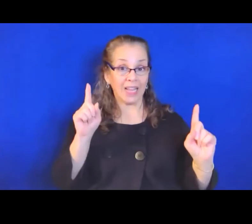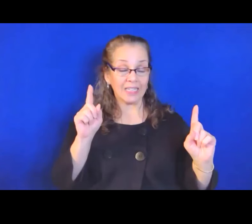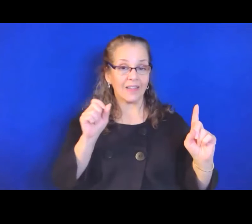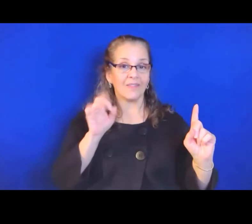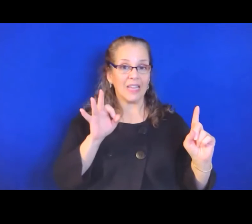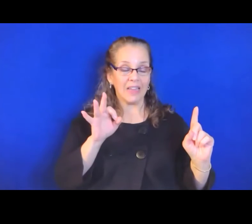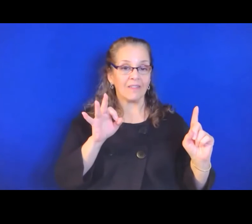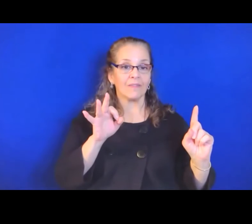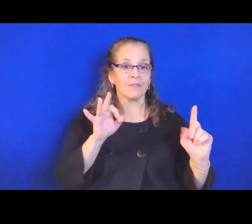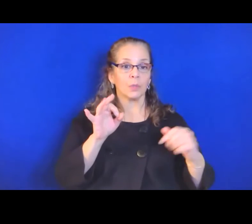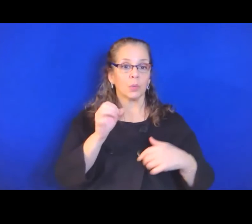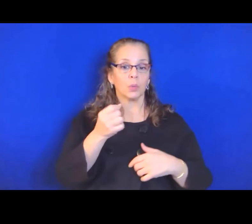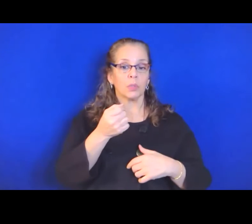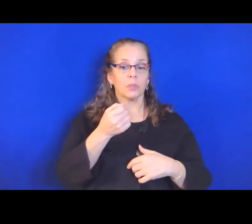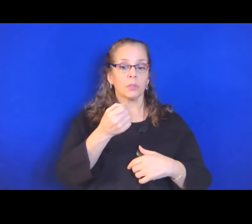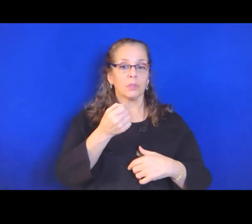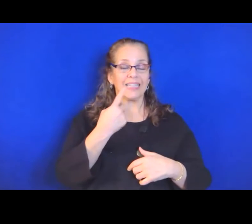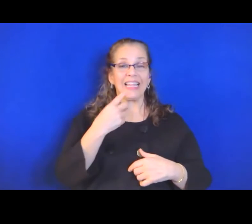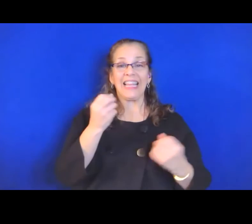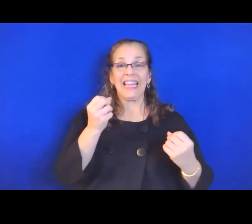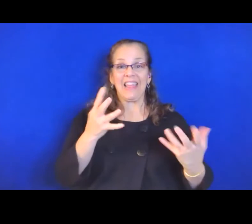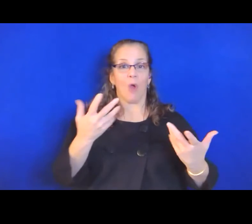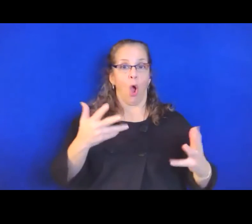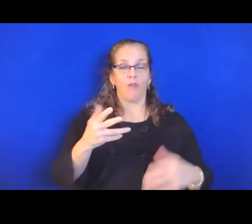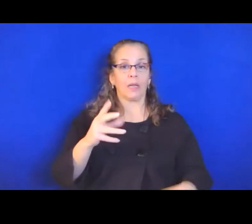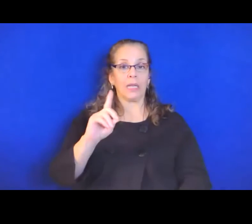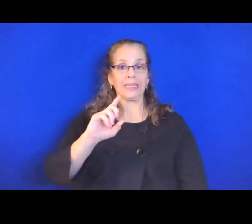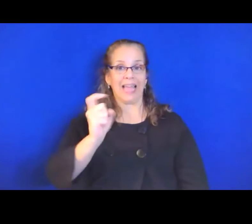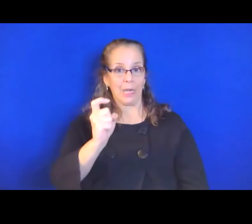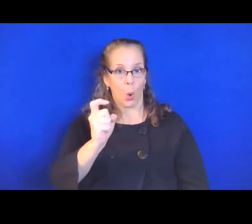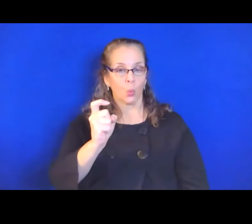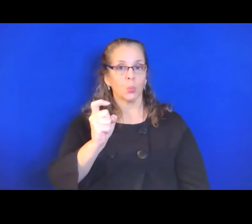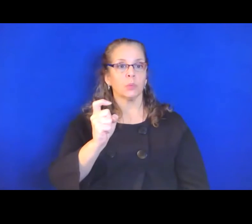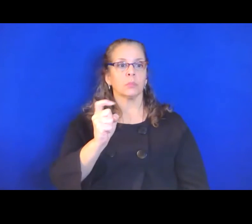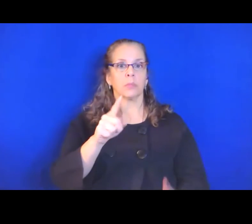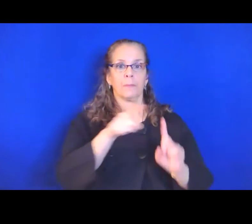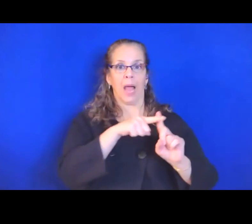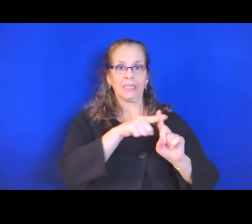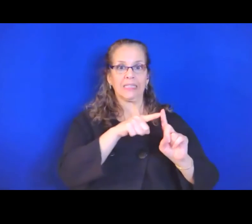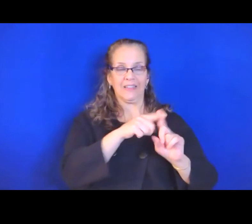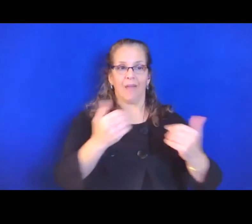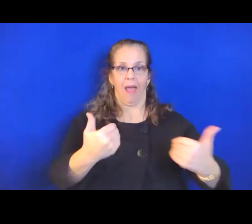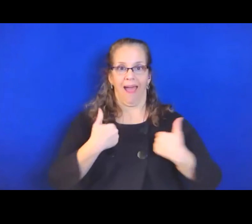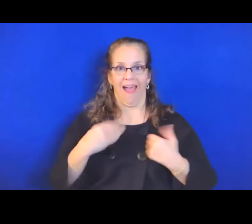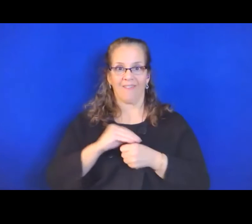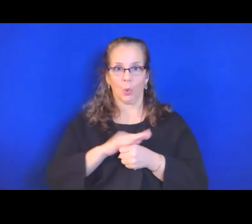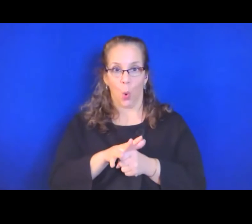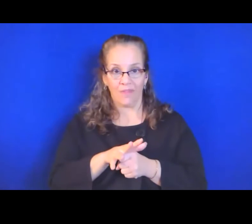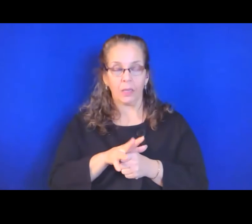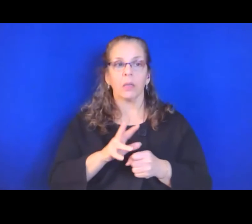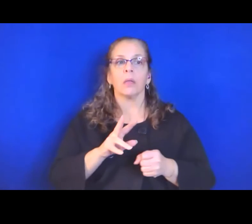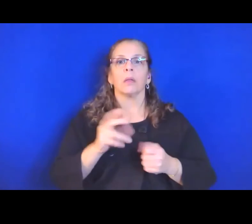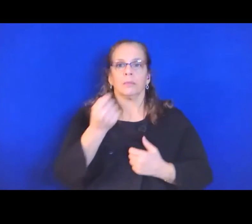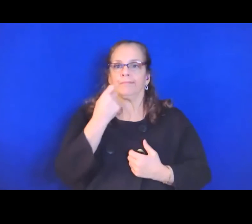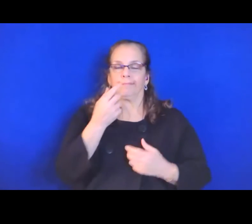人。那我这一种药呢有个特性，就是要非常早的